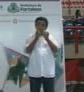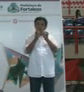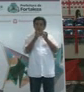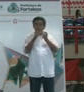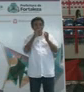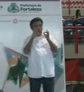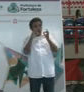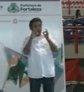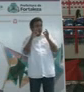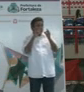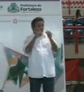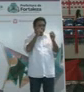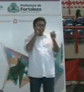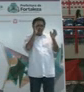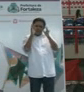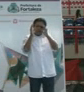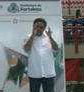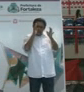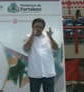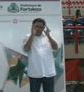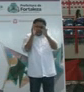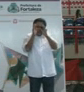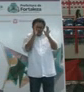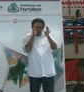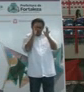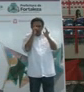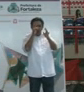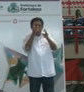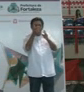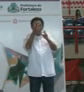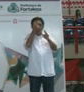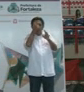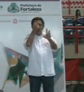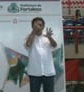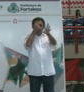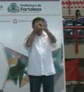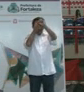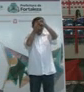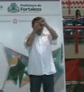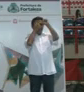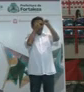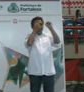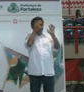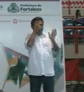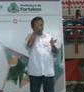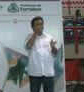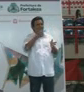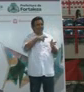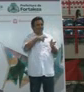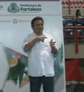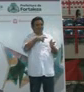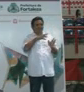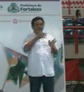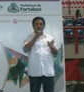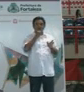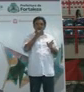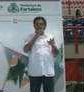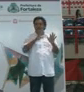tudo aquilo que nós pensamos, a nossa mente atrai. Eu até dei o exemplo de que